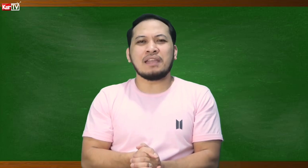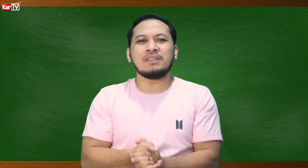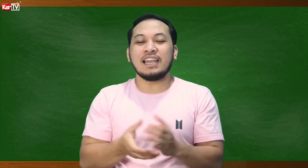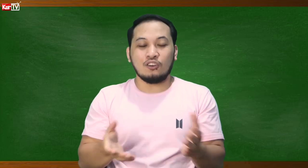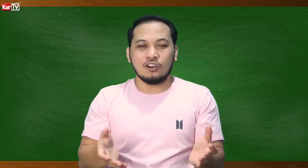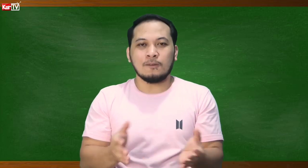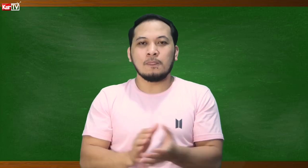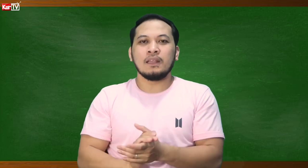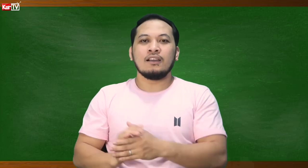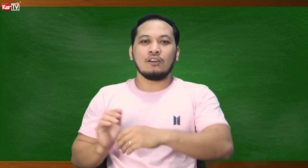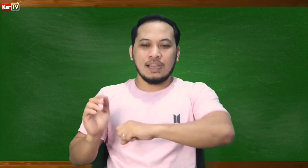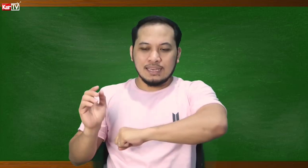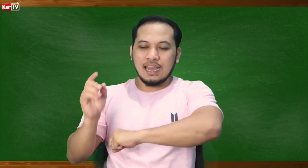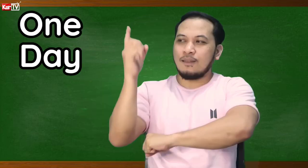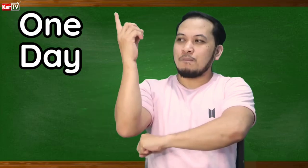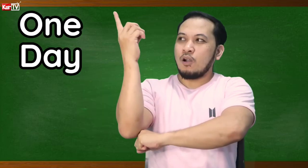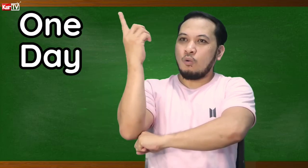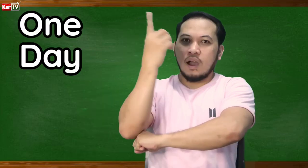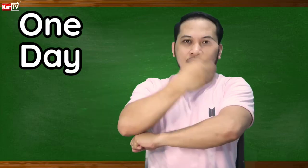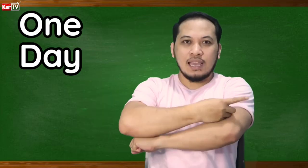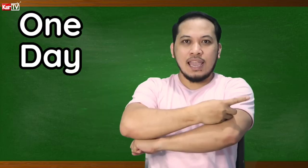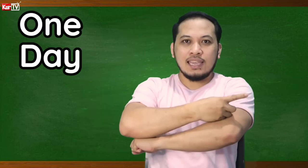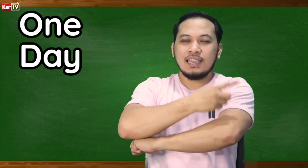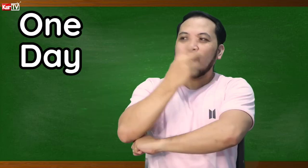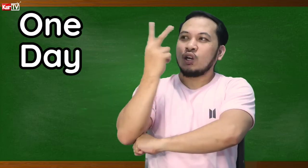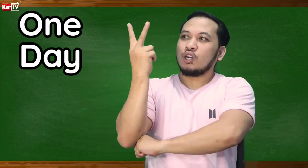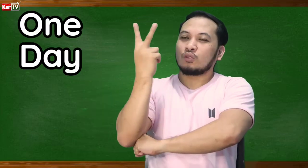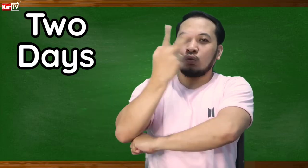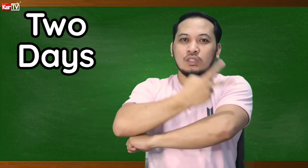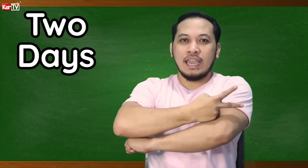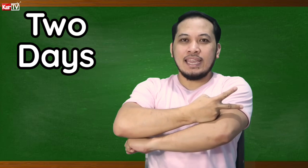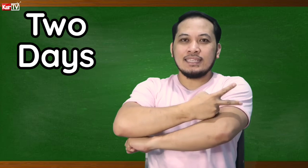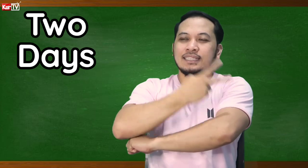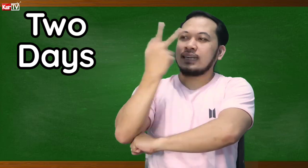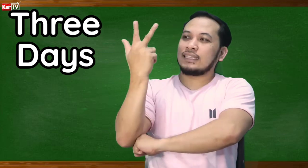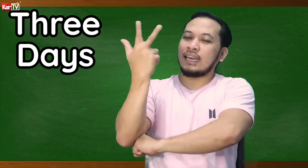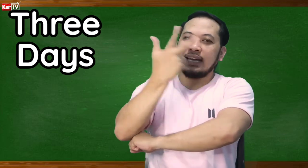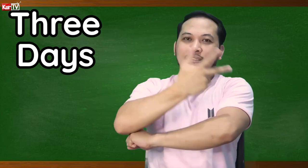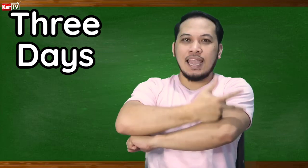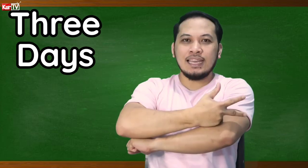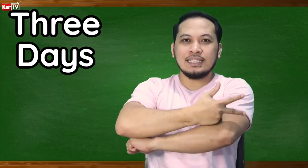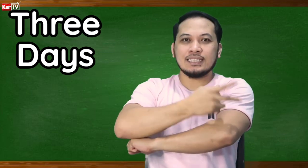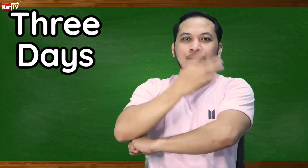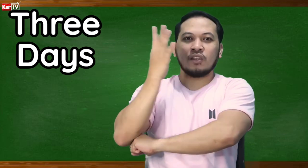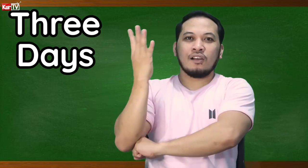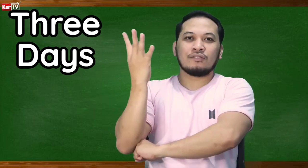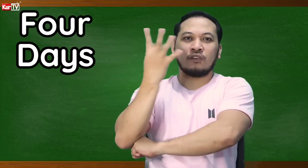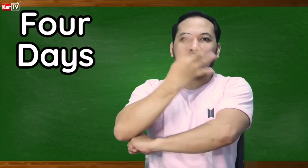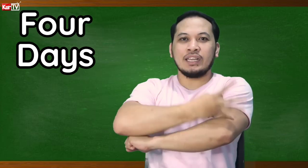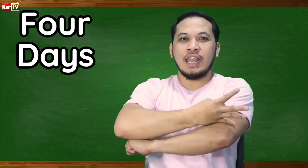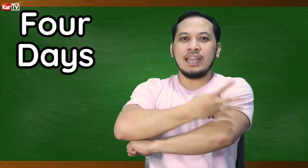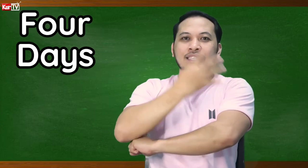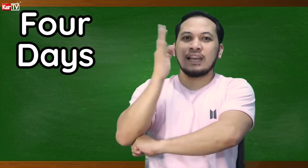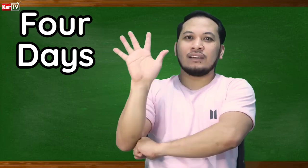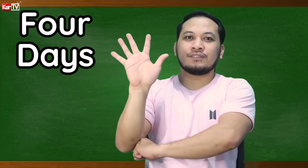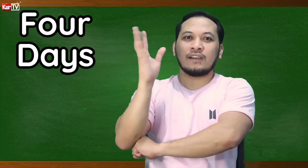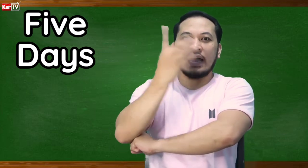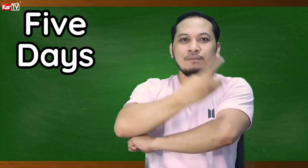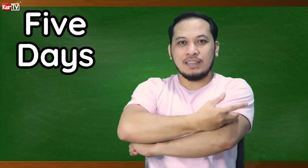day, ganon. O ganyan. 1 day, 2 days, 3 days, 4 days, 5